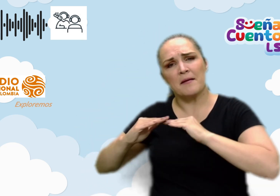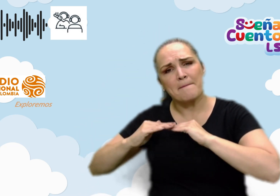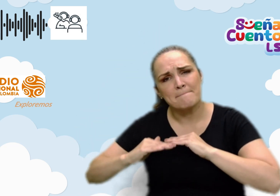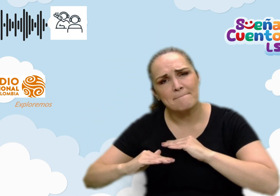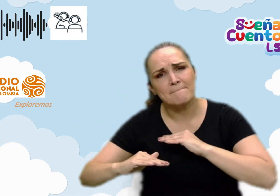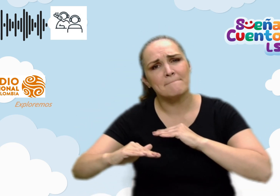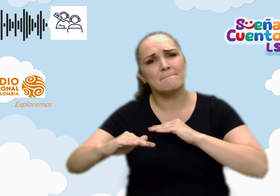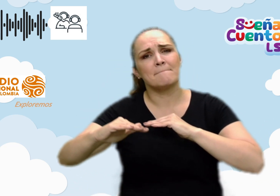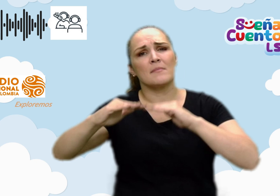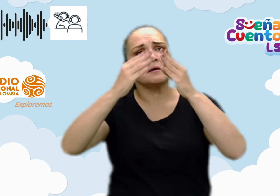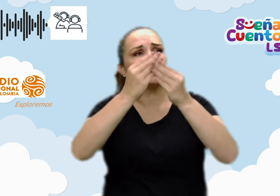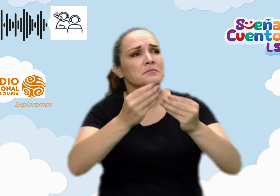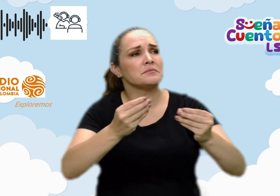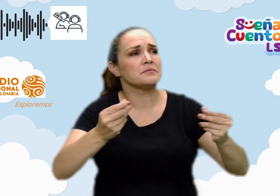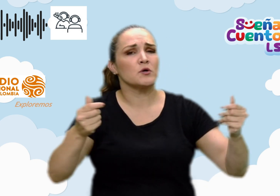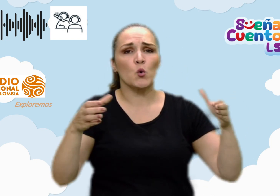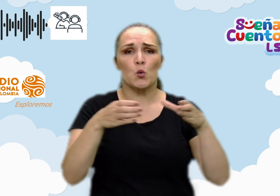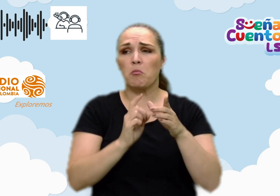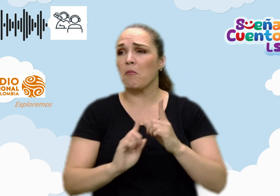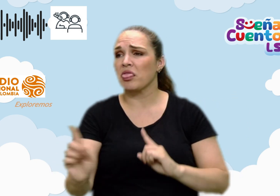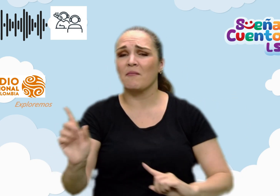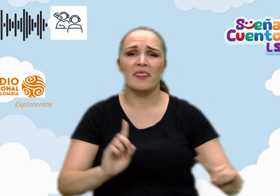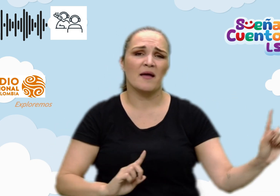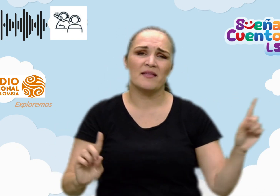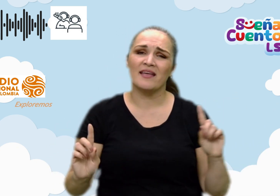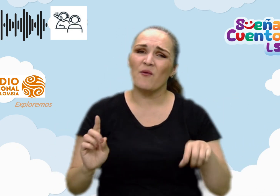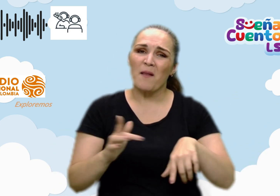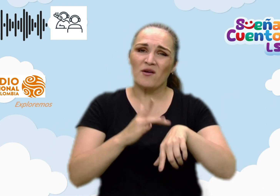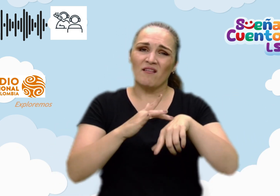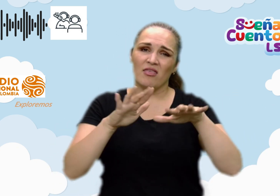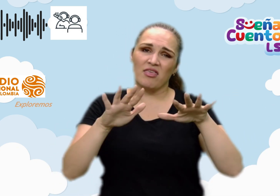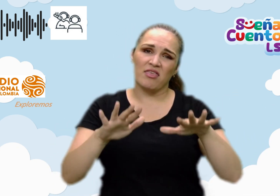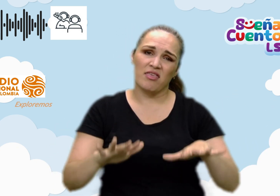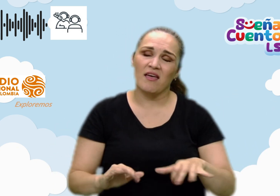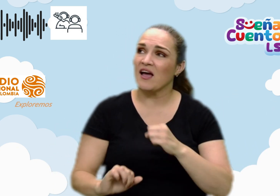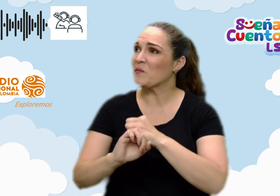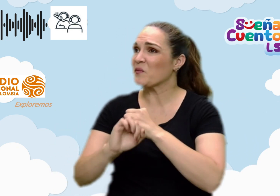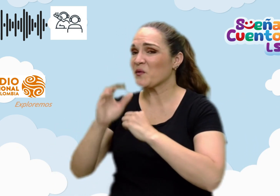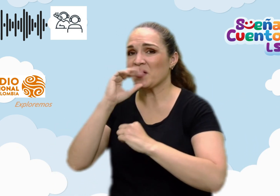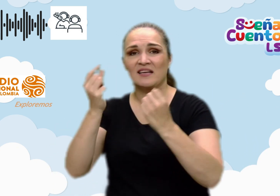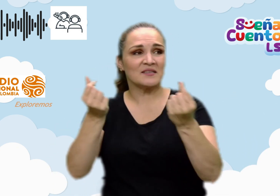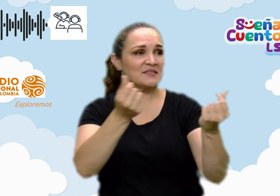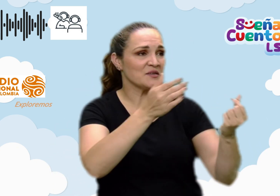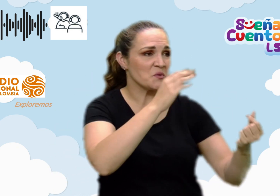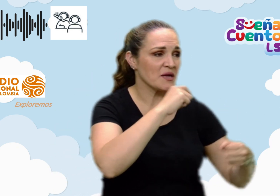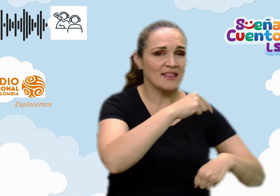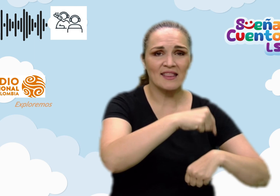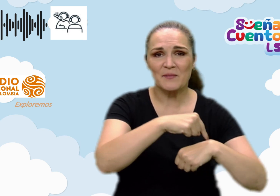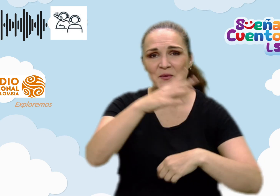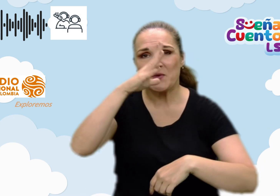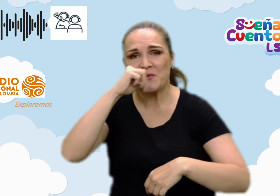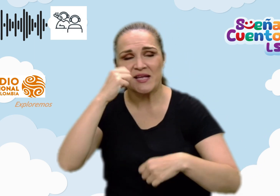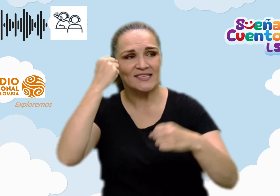canal había quedado quieto, se desluyó un poco el grupo, nos desmotivamos un poco por el tema del apoyo,